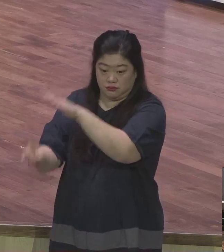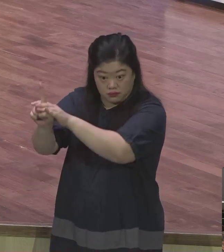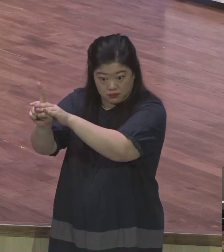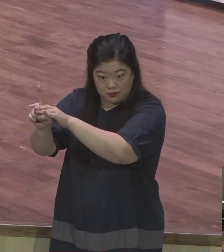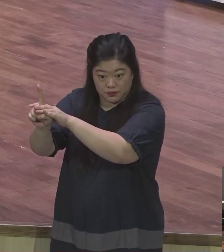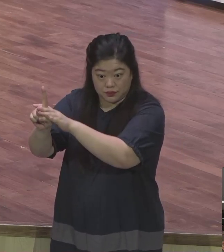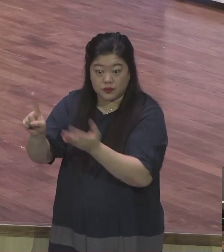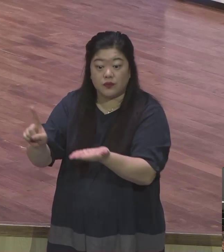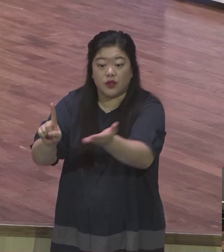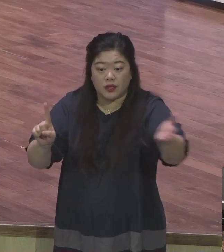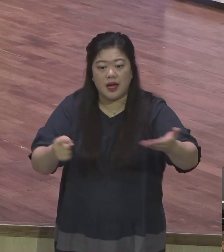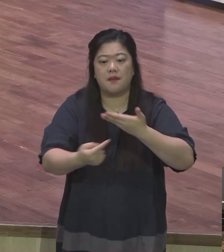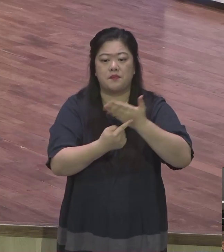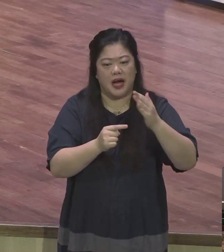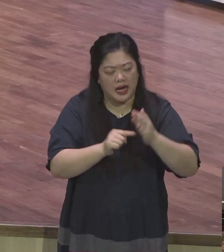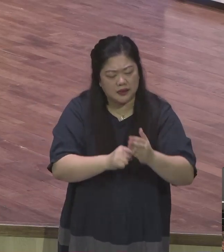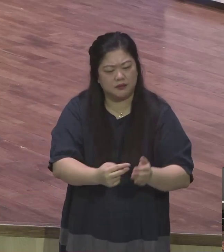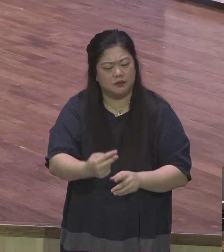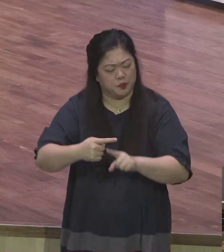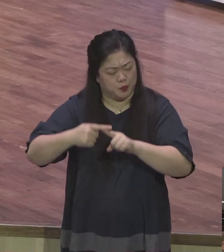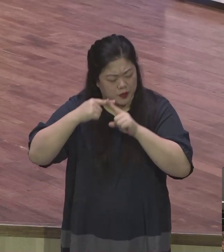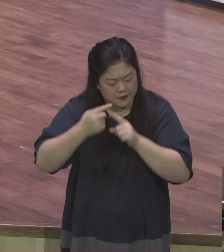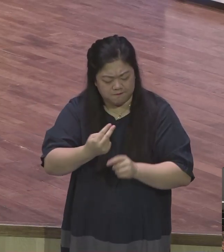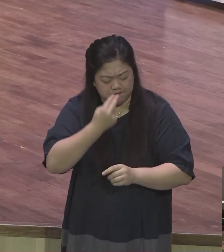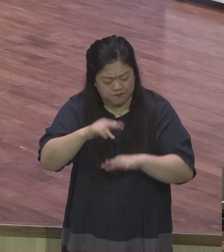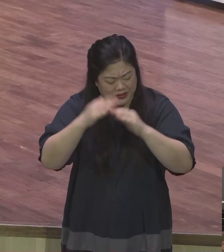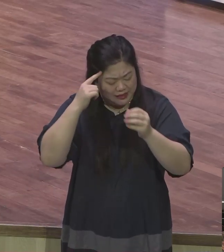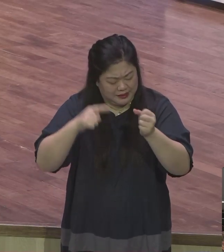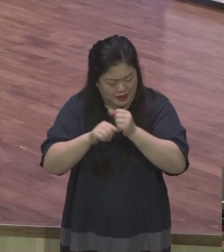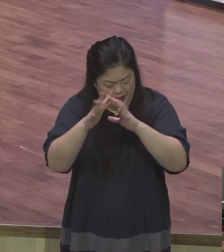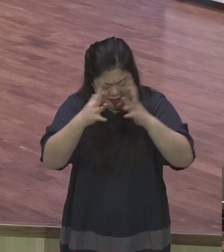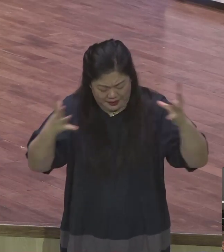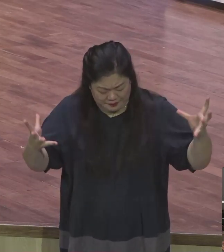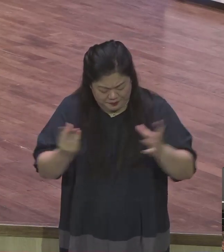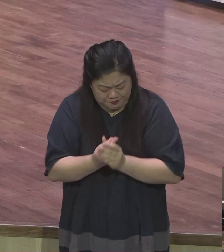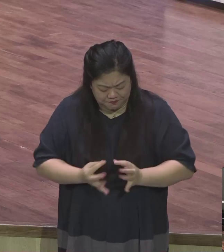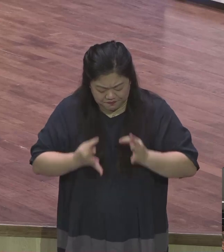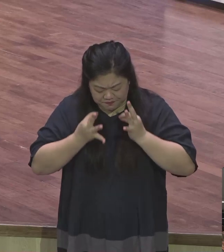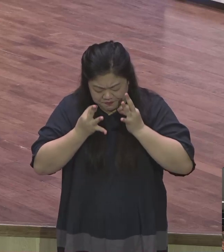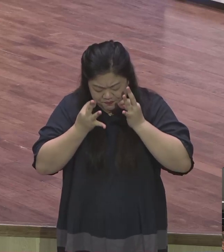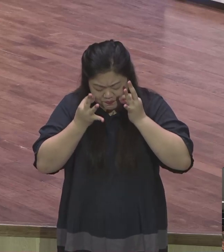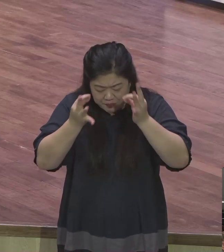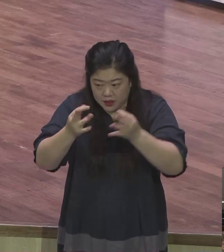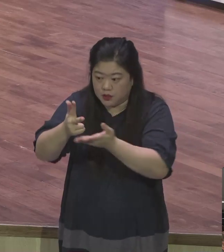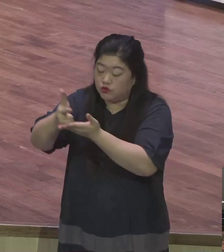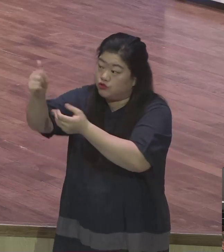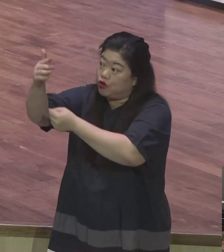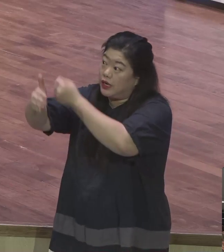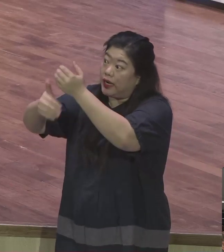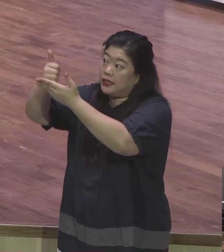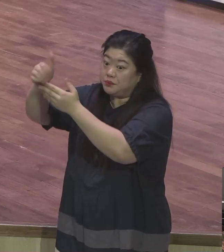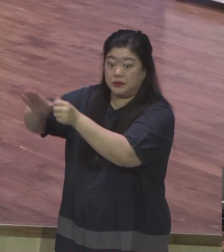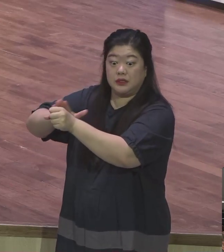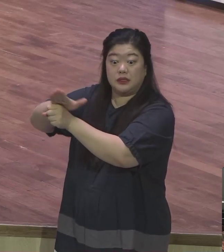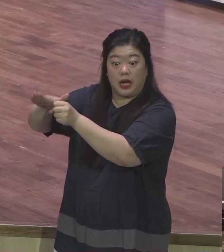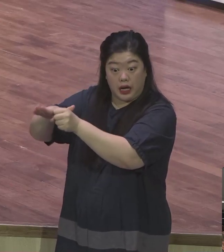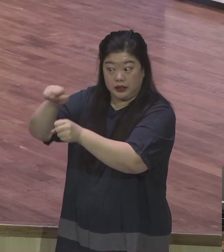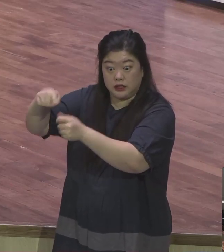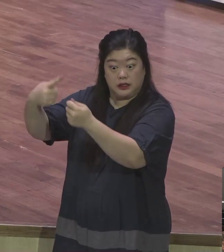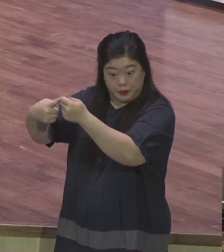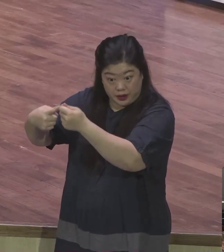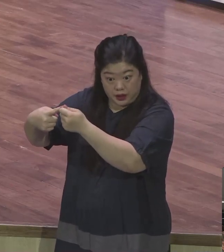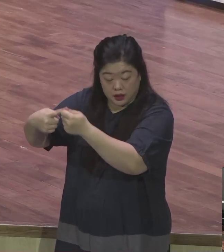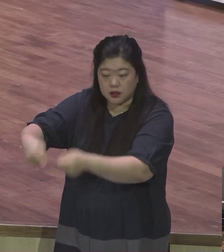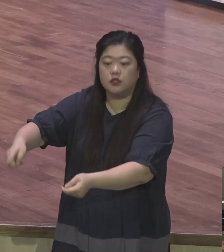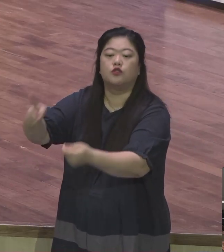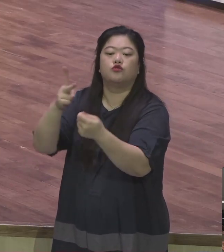마음을 다하고 목숨을 다하고 뜻을 다하고 힘을 다하여 주 너의 하나님을 사랑하라 하신 것이오. 둘째는